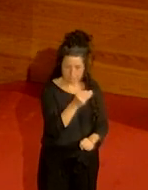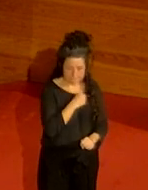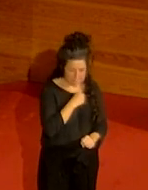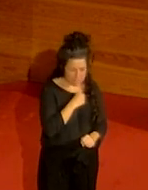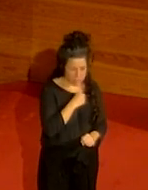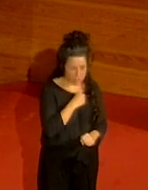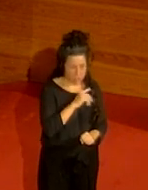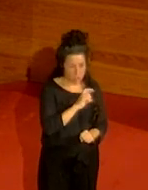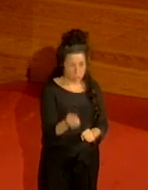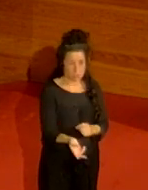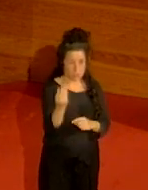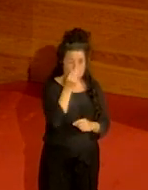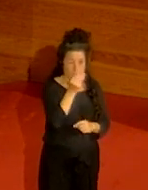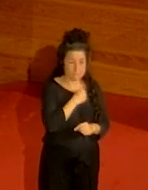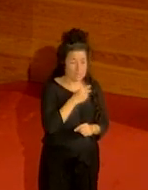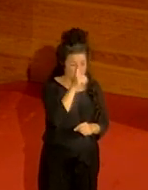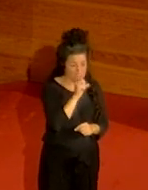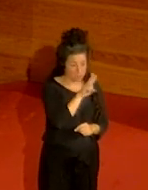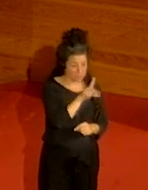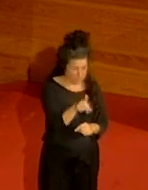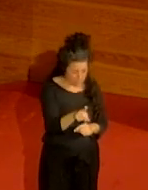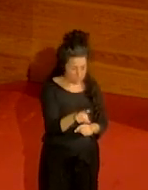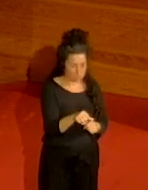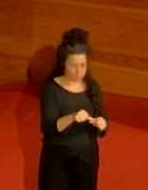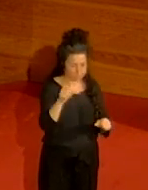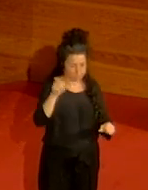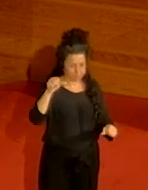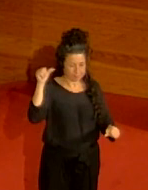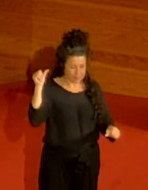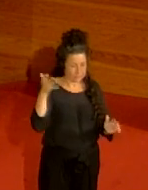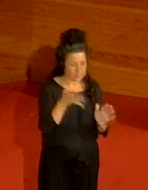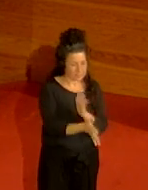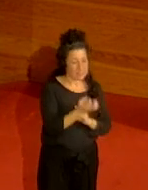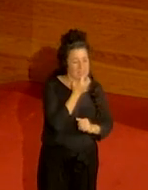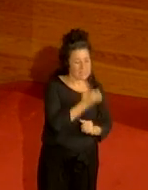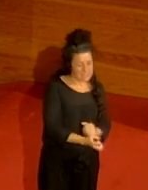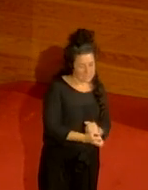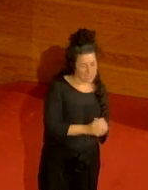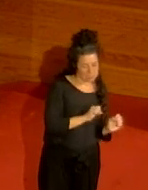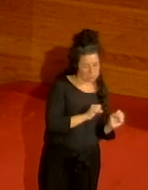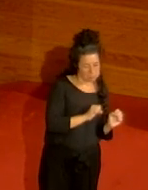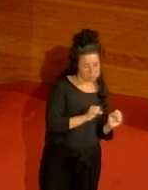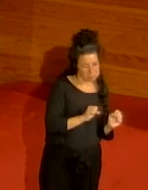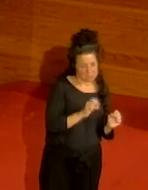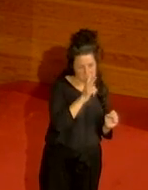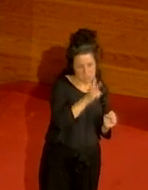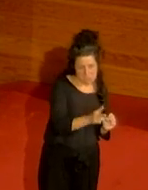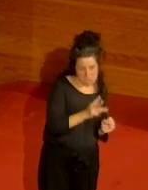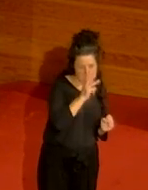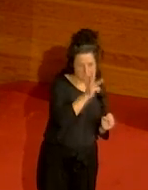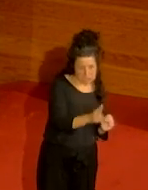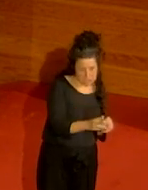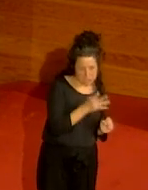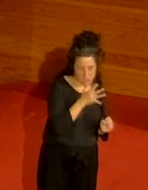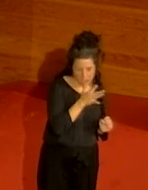en mayo del 21 o sea que también estos operativos militares que dice Israel que antes ocurrían cada dos tres años ahora están ocurriendo